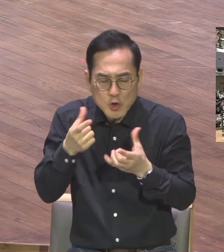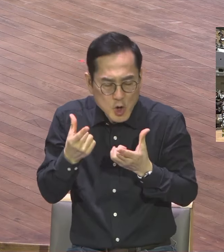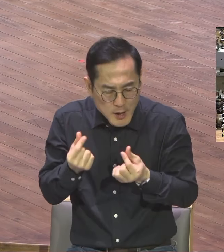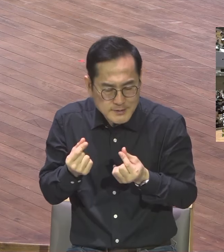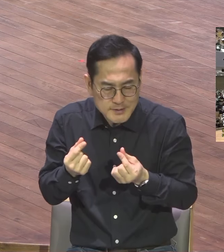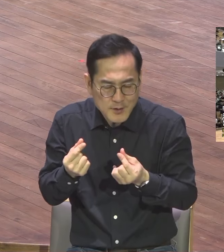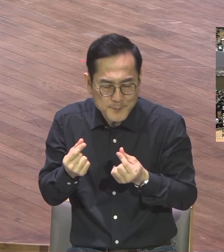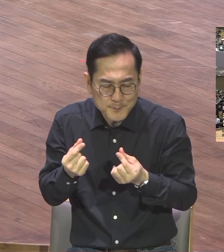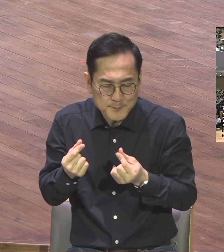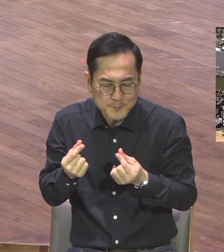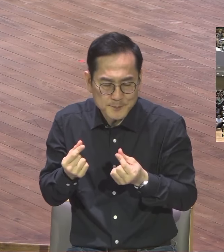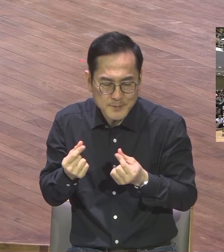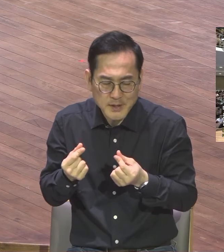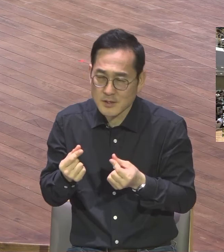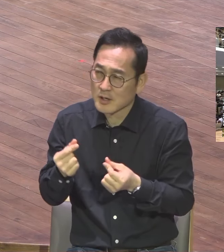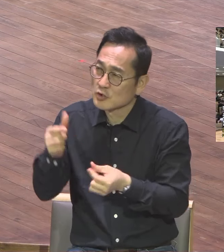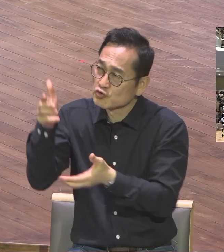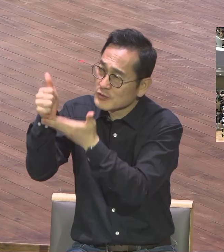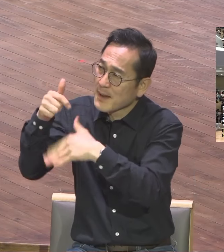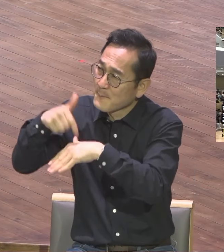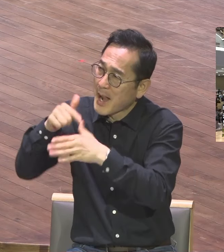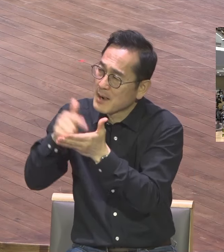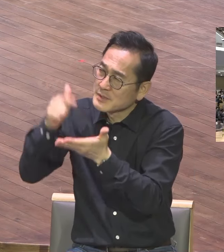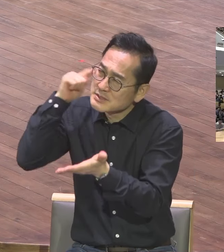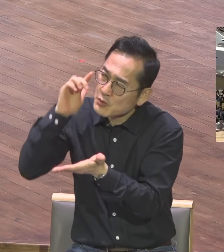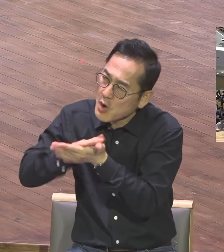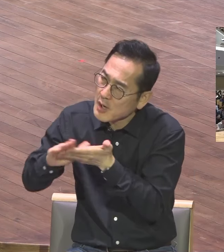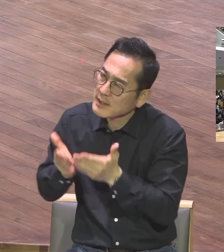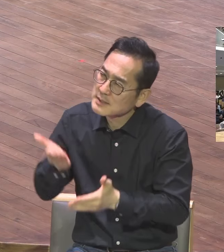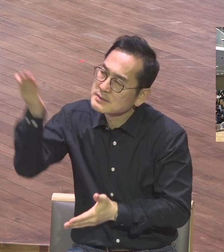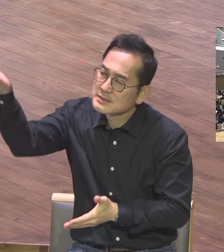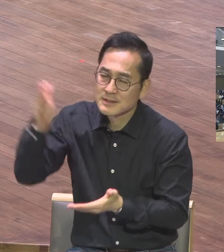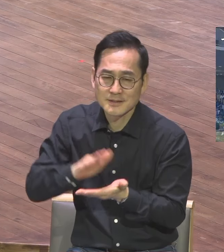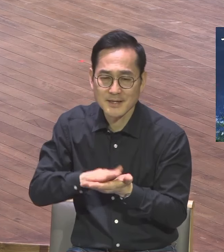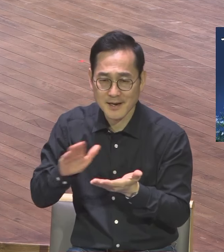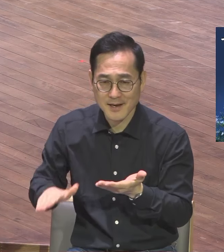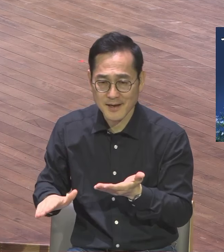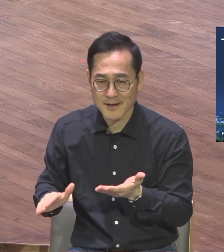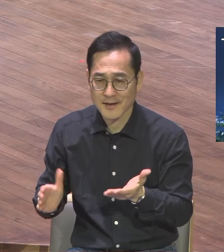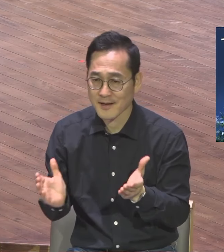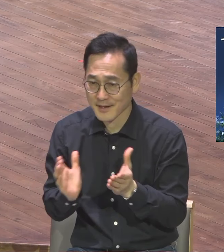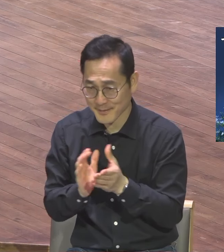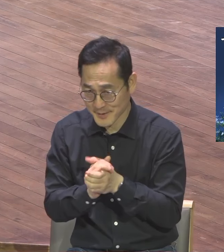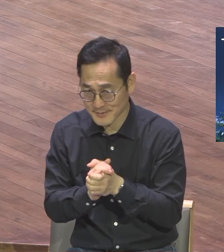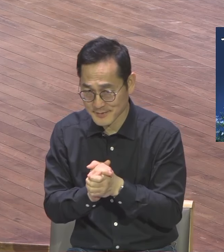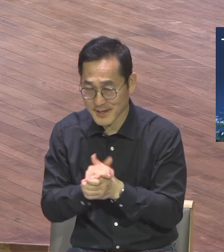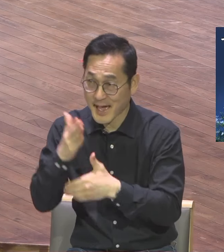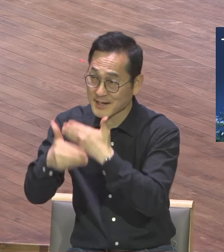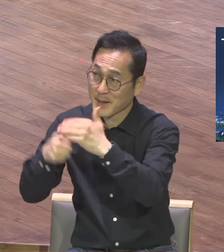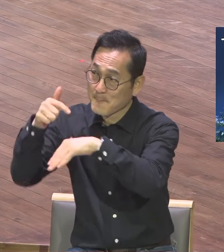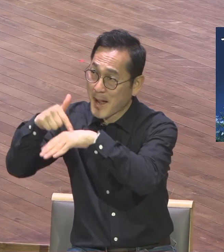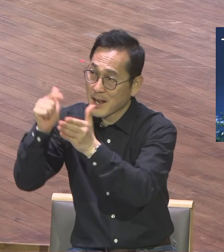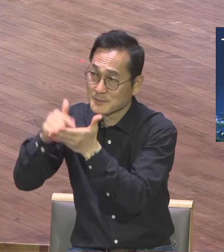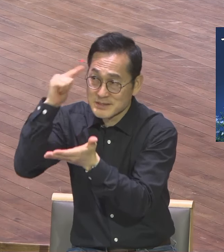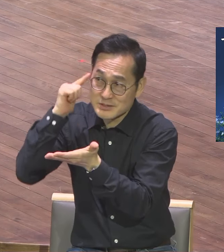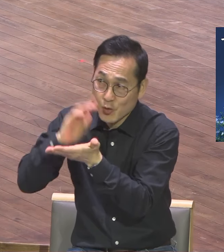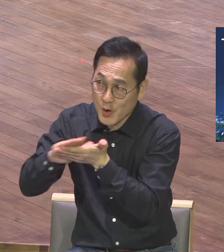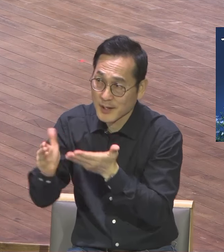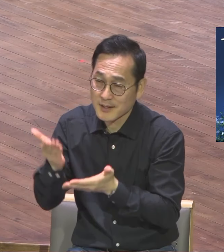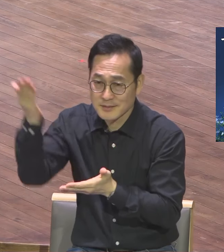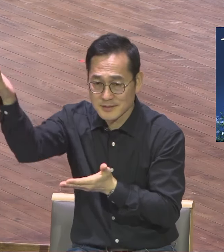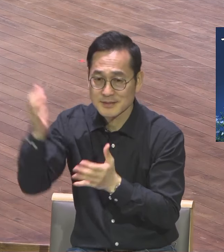마음을 시원하게 하느니라. 아멘. 하나님의 마음을 시원하게 하는 자라는